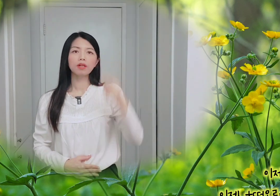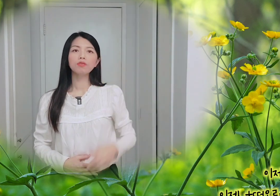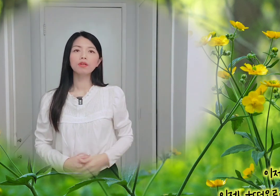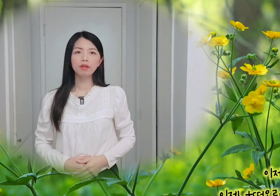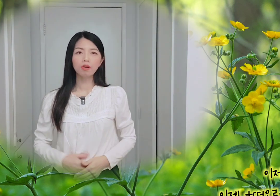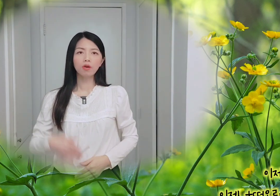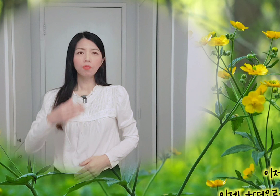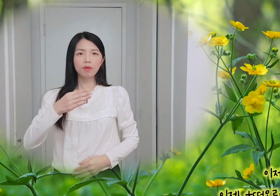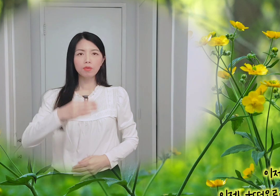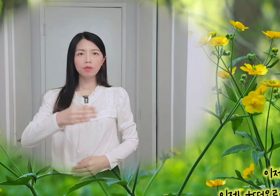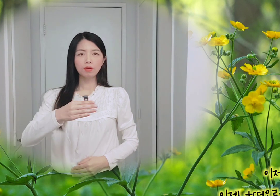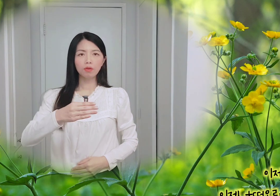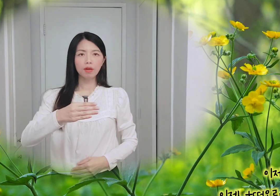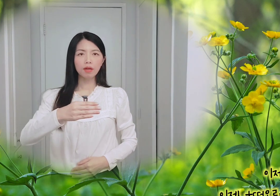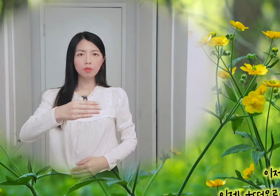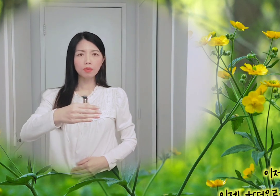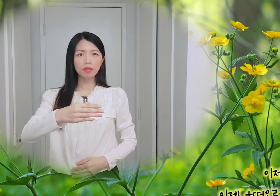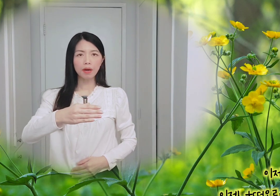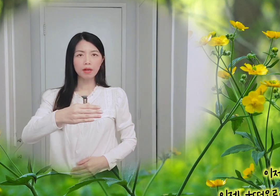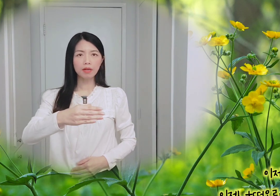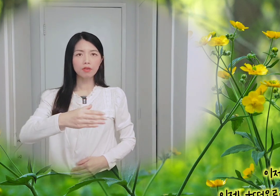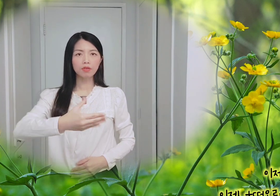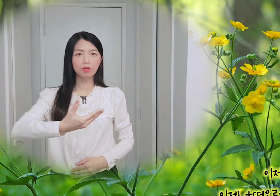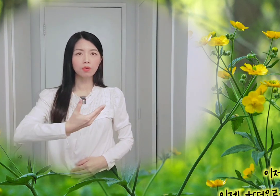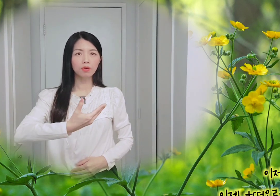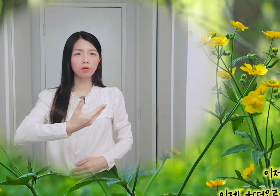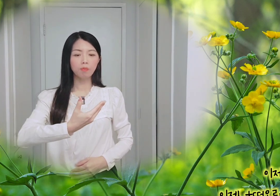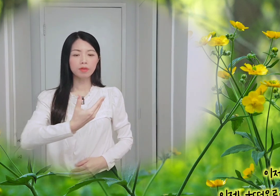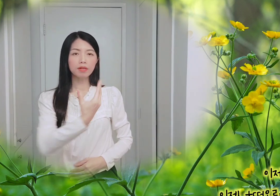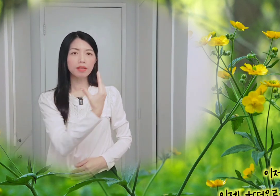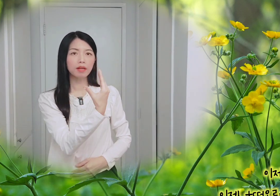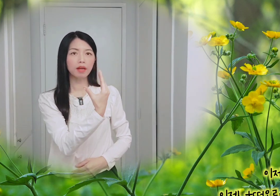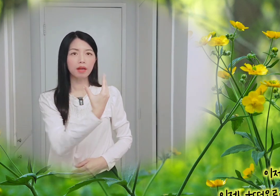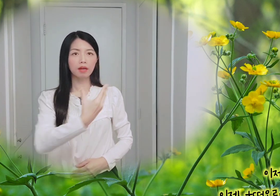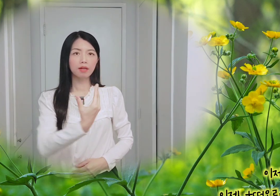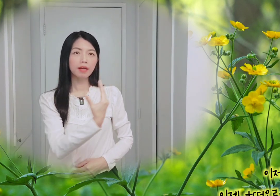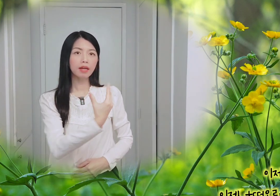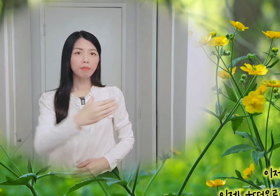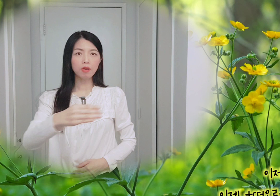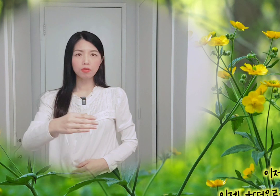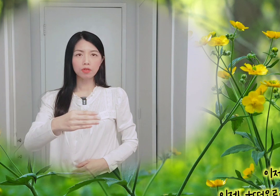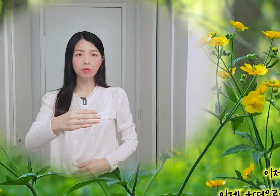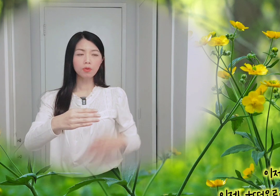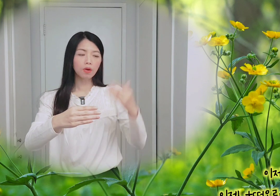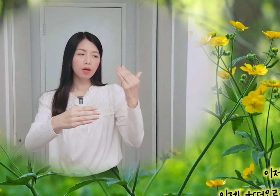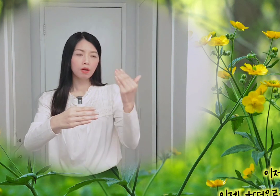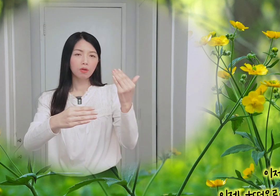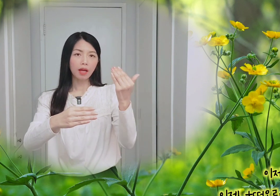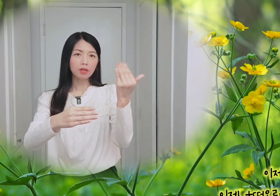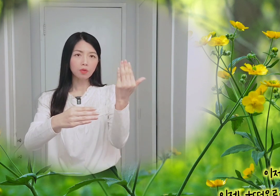생기다 이런 뜻의 수어는요. 왼손은 이렇게 손등이 밖을 향하게 해주시고 엄지를 살짝 이렇게 사이를